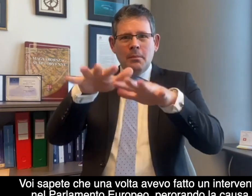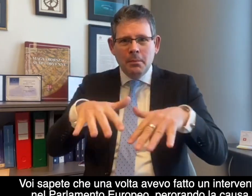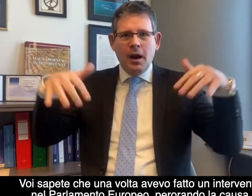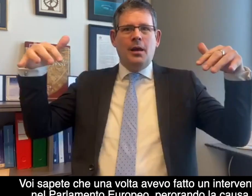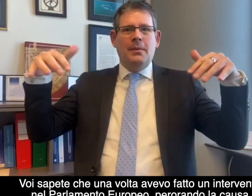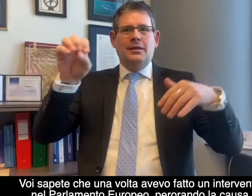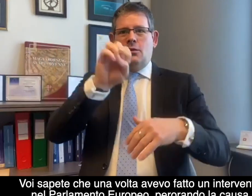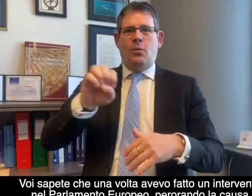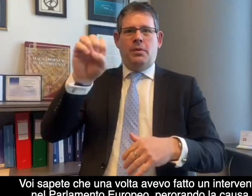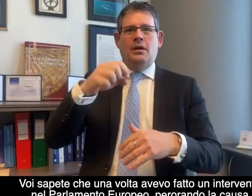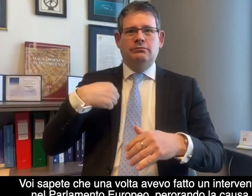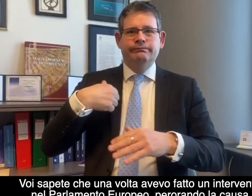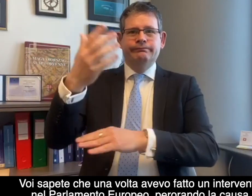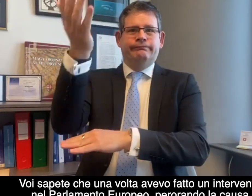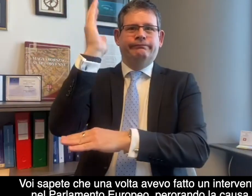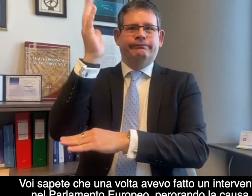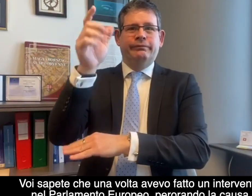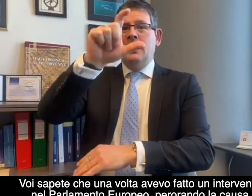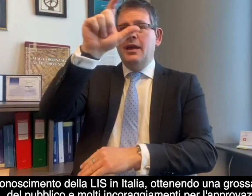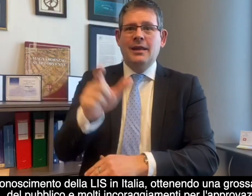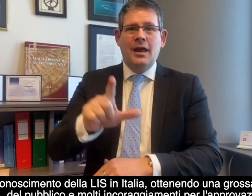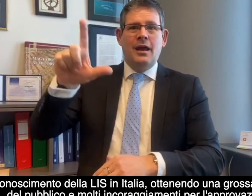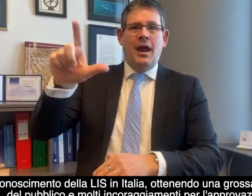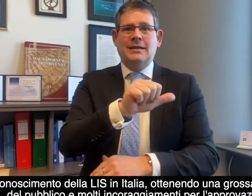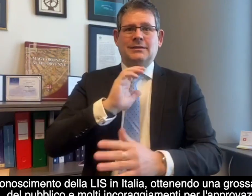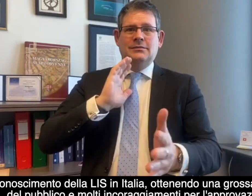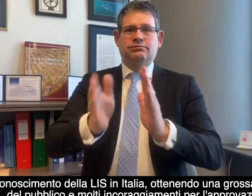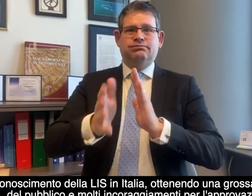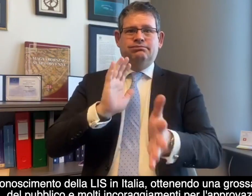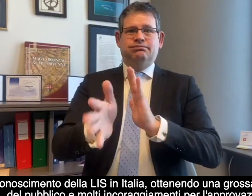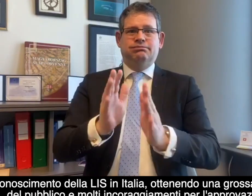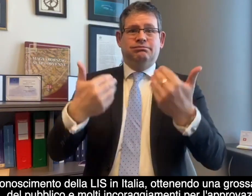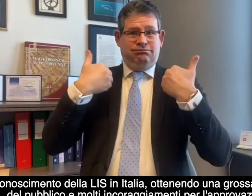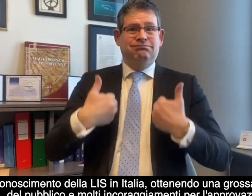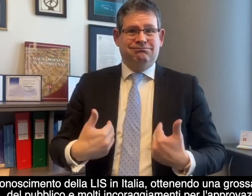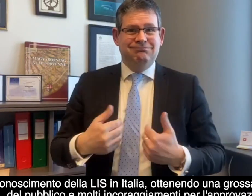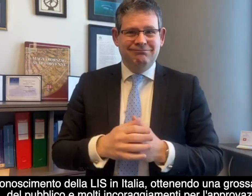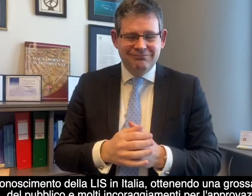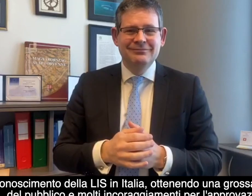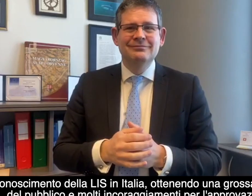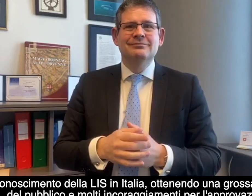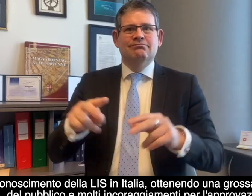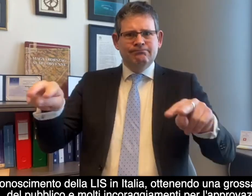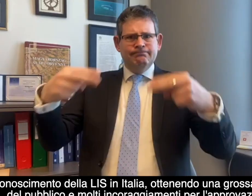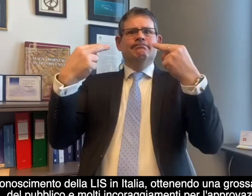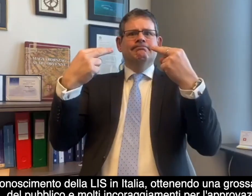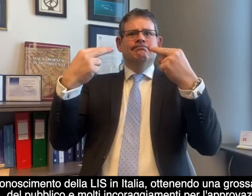parlamento europeo perorando proprio la causa del riconoscimento della lis in italia ottenendo una grossa attenzione del pubblico e